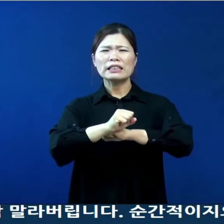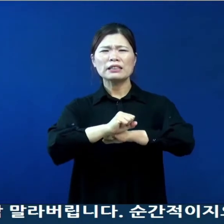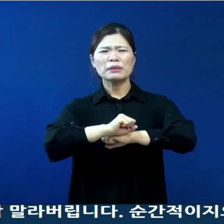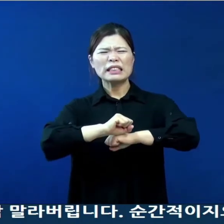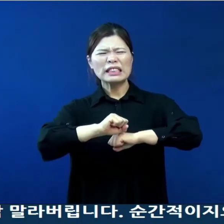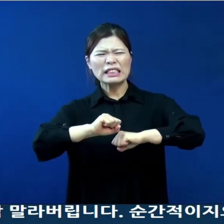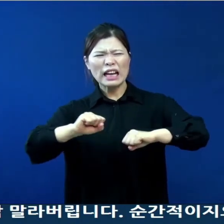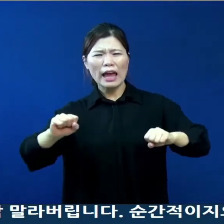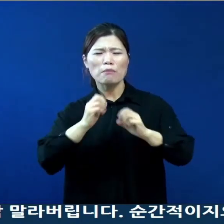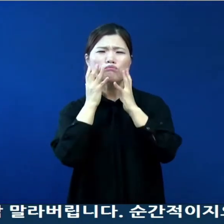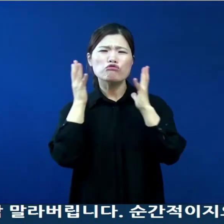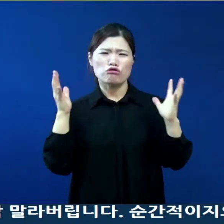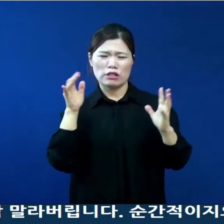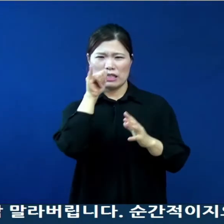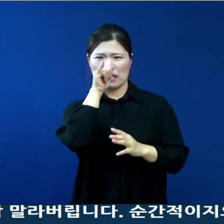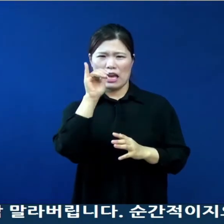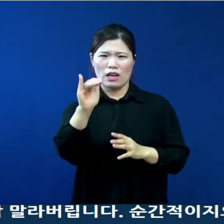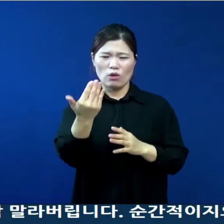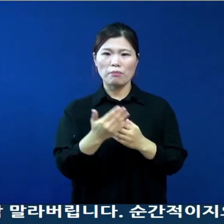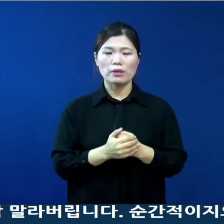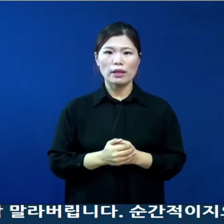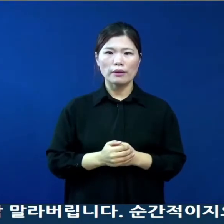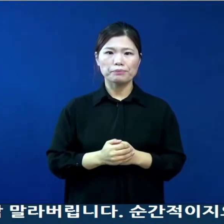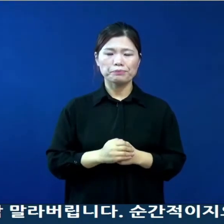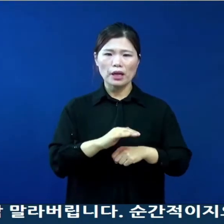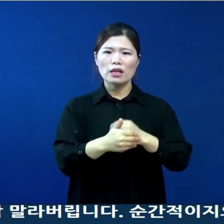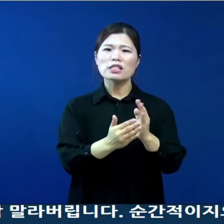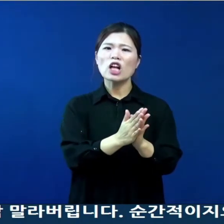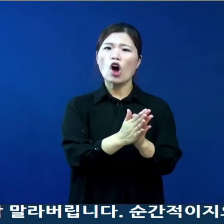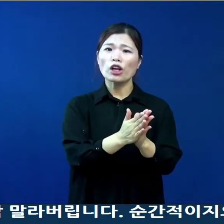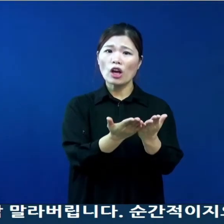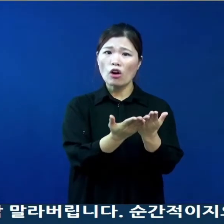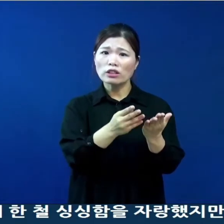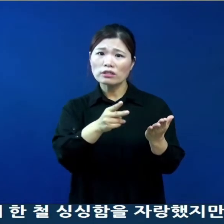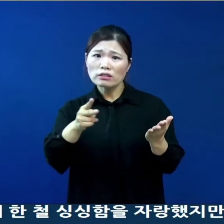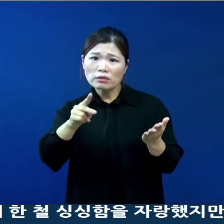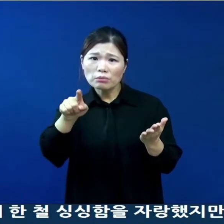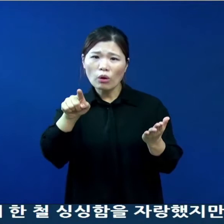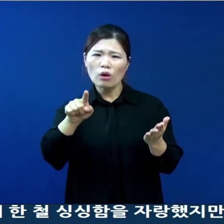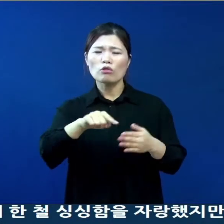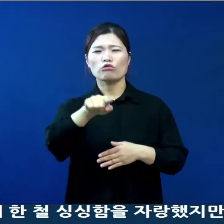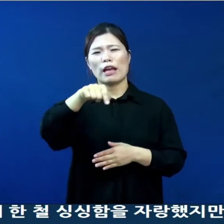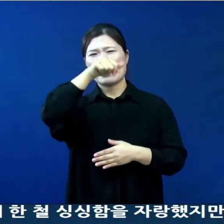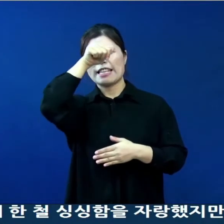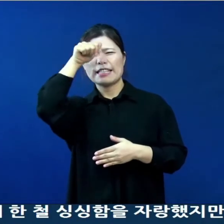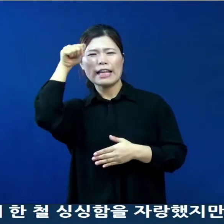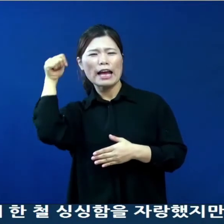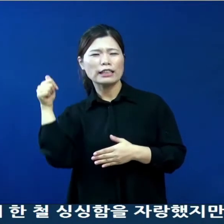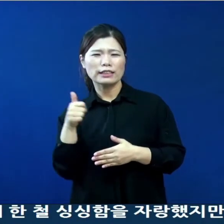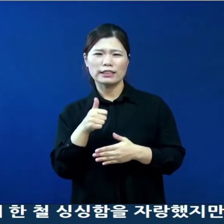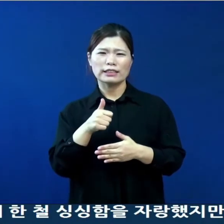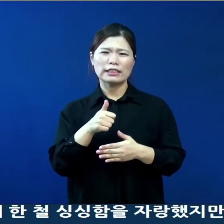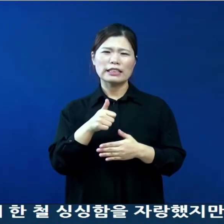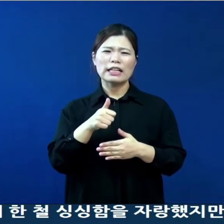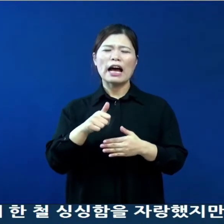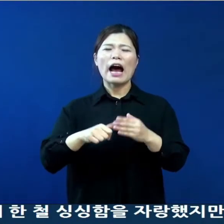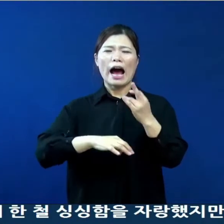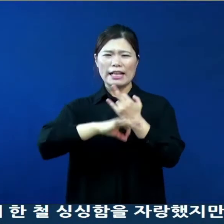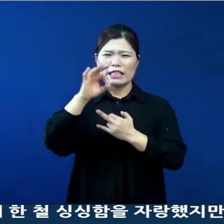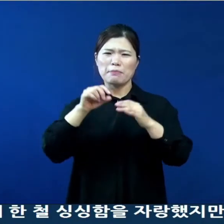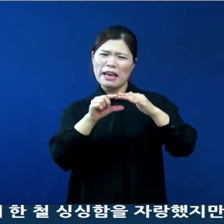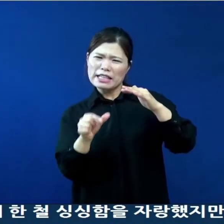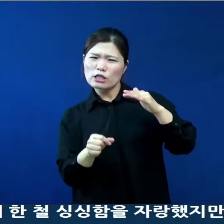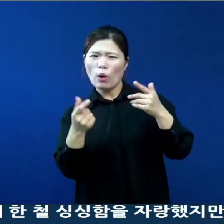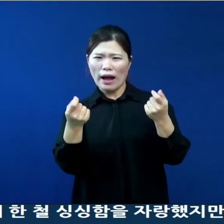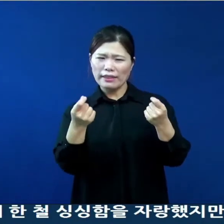아니겠습니까? 성경은 우리 인생을 아침 이슬과 같다라고 말씀하고 있습니다. 시편 90편에서 모세는 이렇게